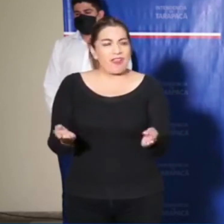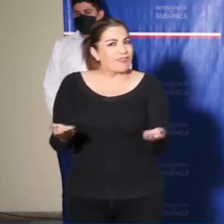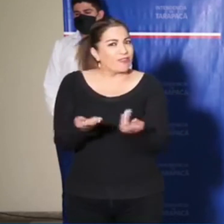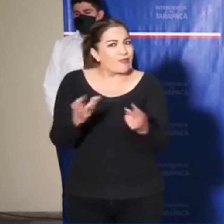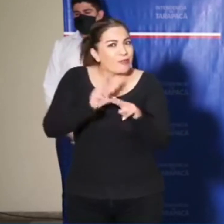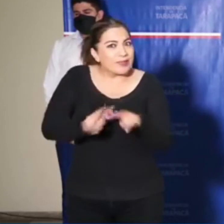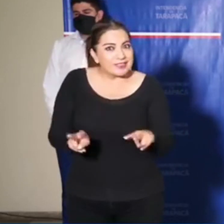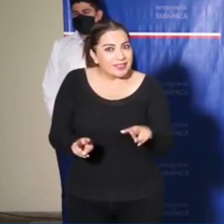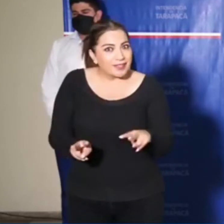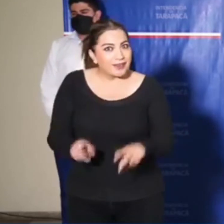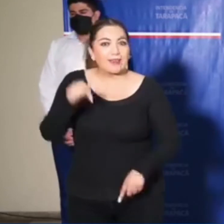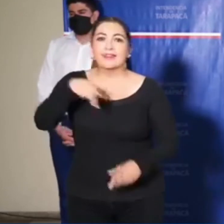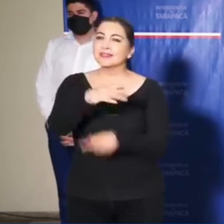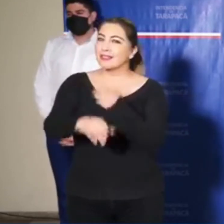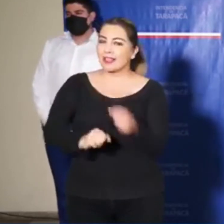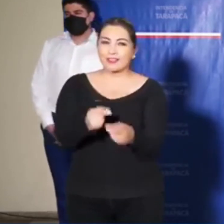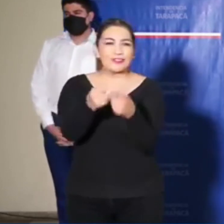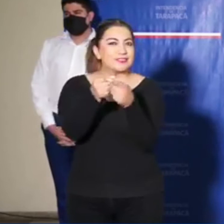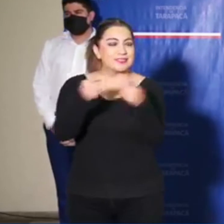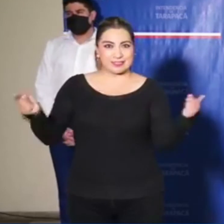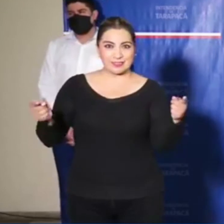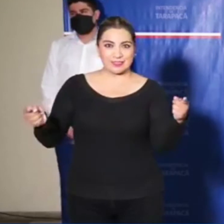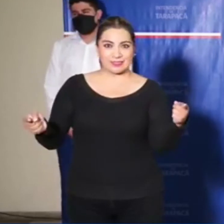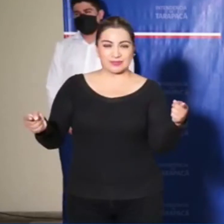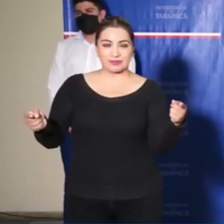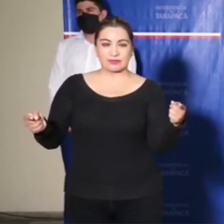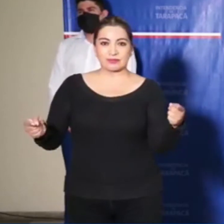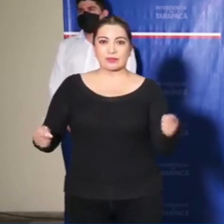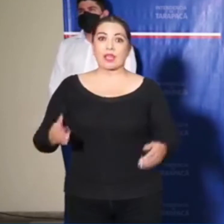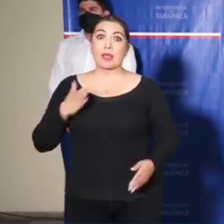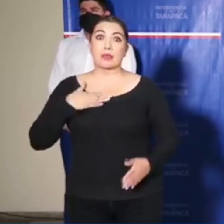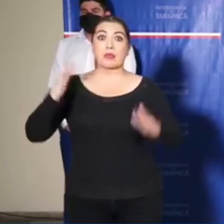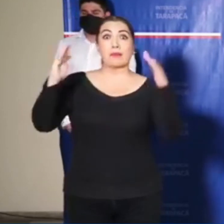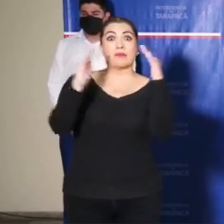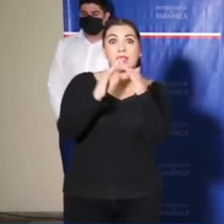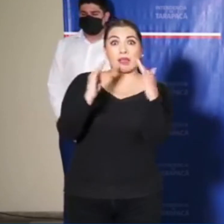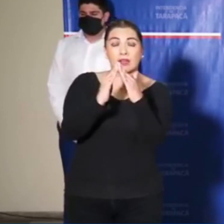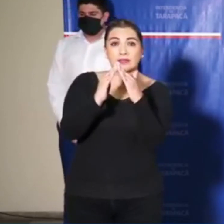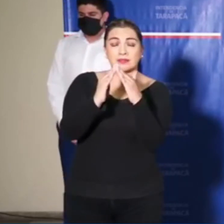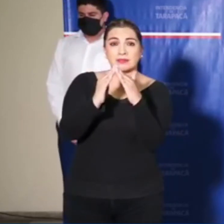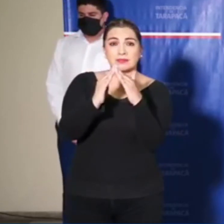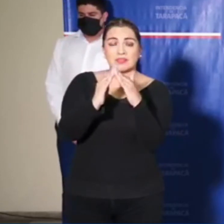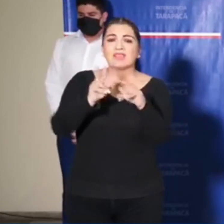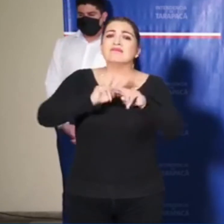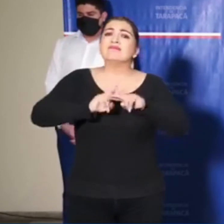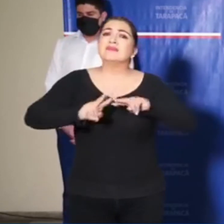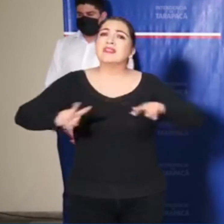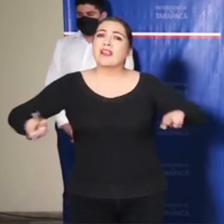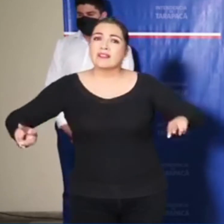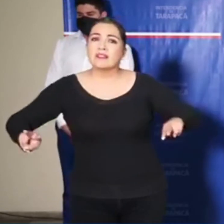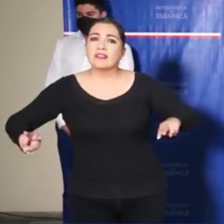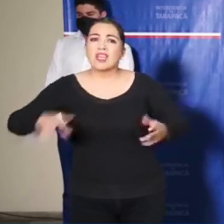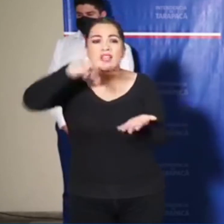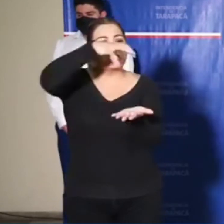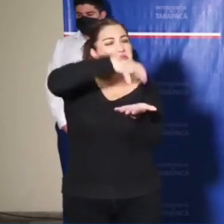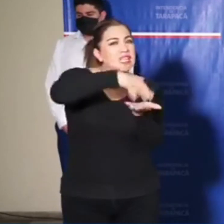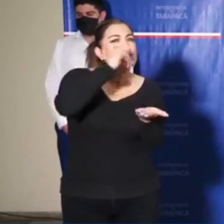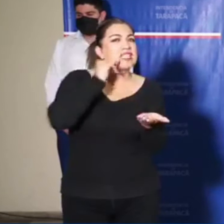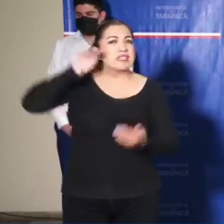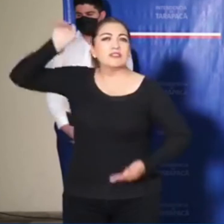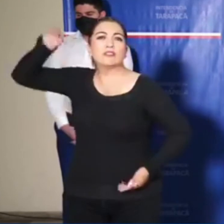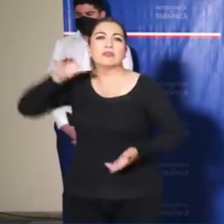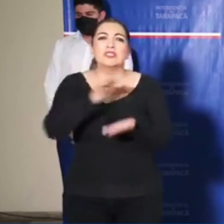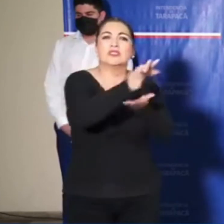una manera distinta, en la tranquilidad de nuestros hogares, en nuestras ciudades y pueblos,